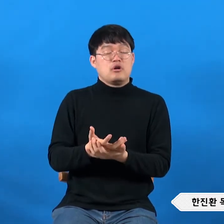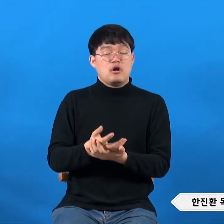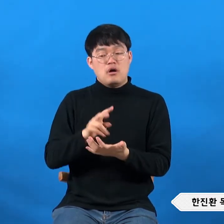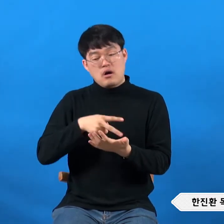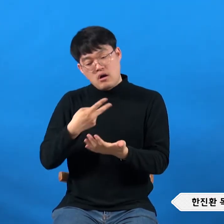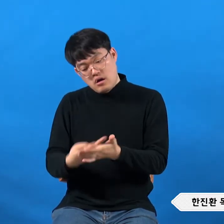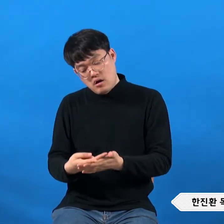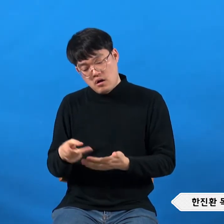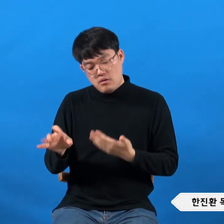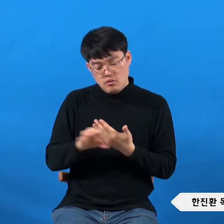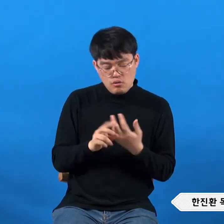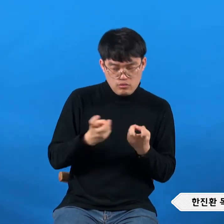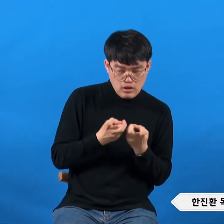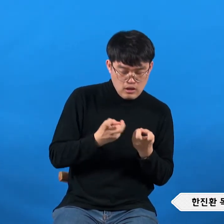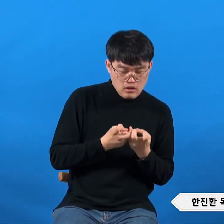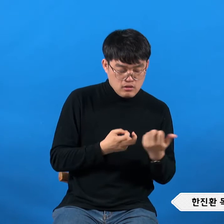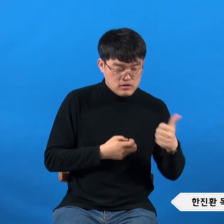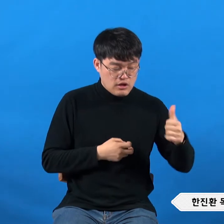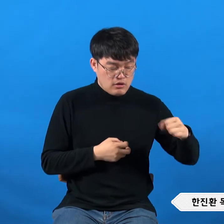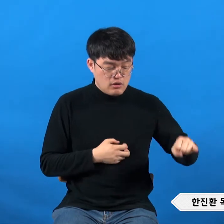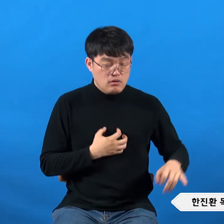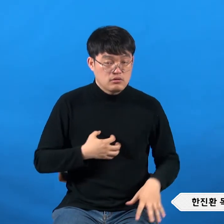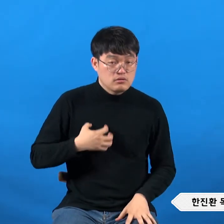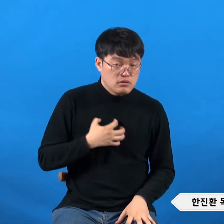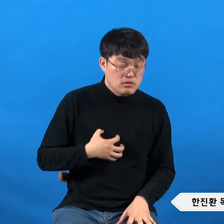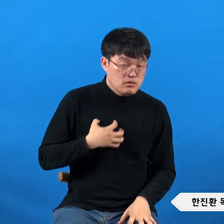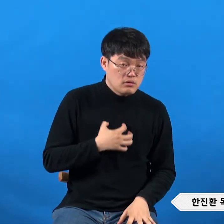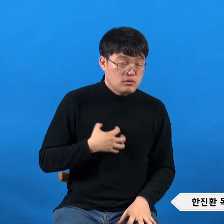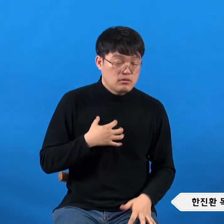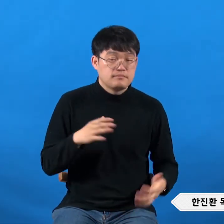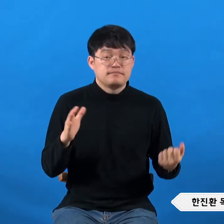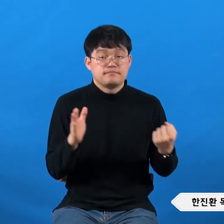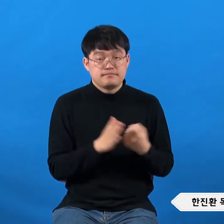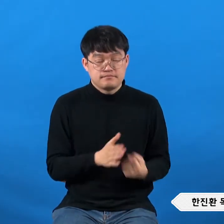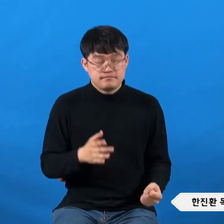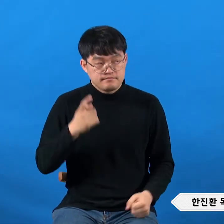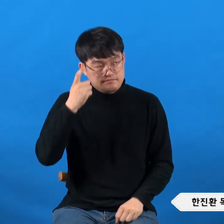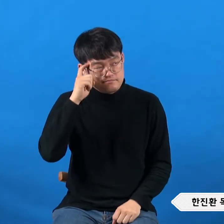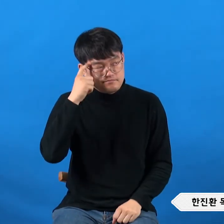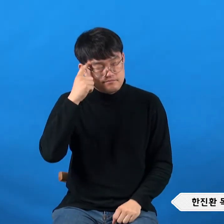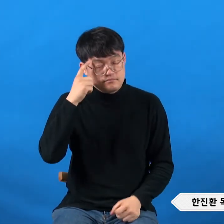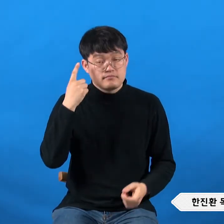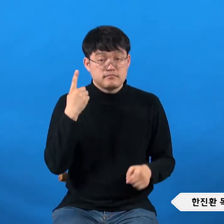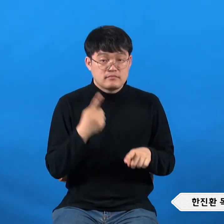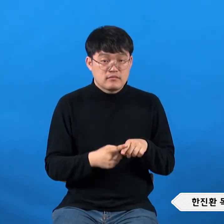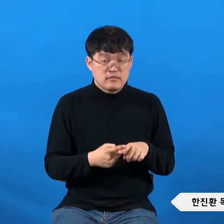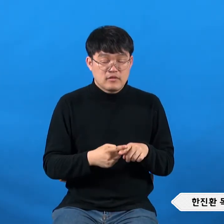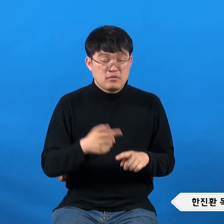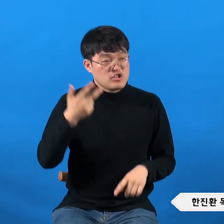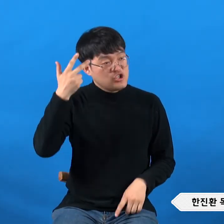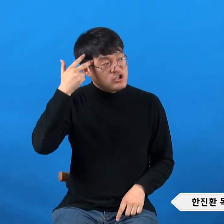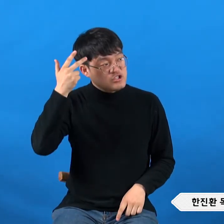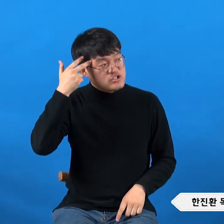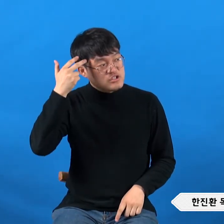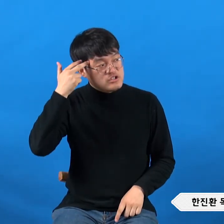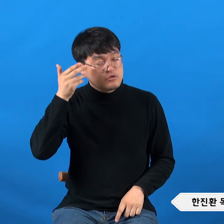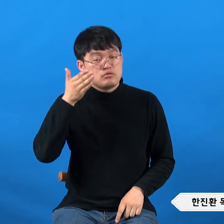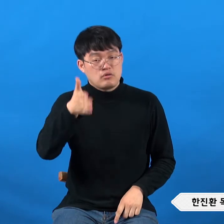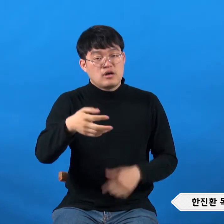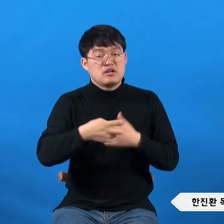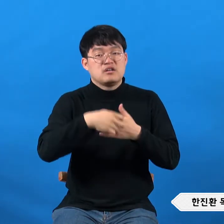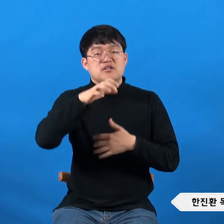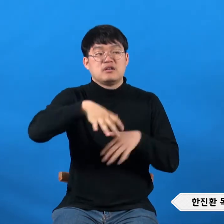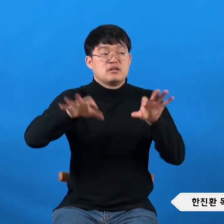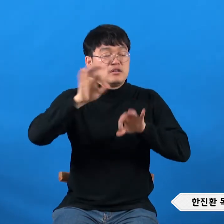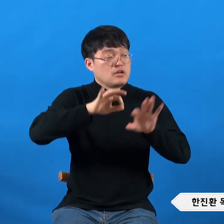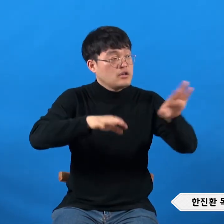받아서 혹시 쓰러지면 어떻게 하나 걱정이 생겼습니다. 그래서 생각을 하다가 정신과 의사를 찾아가서